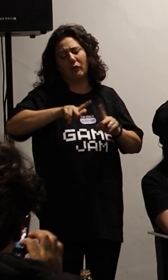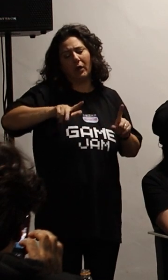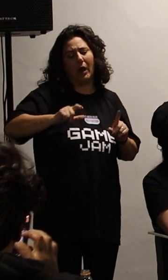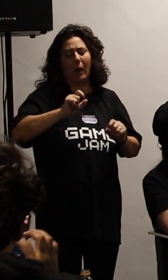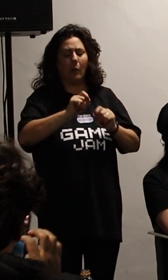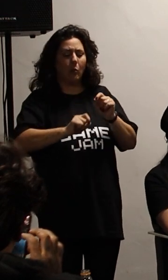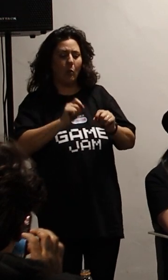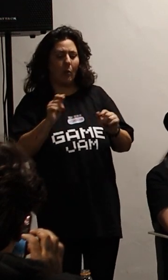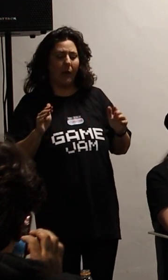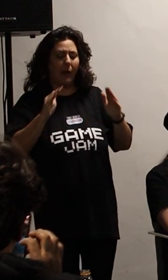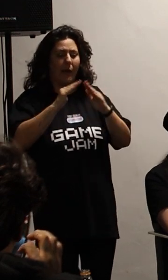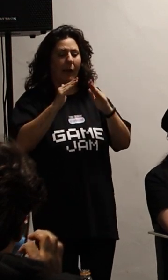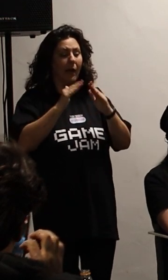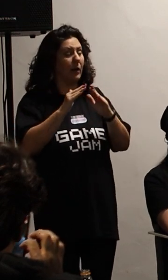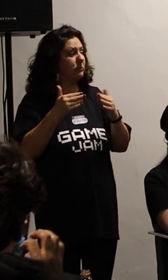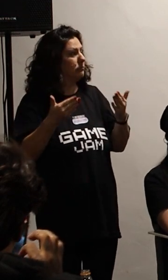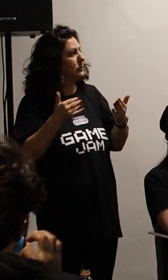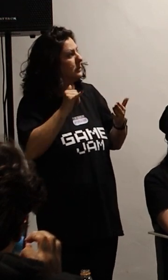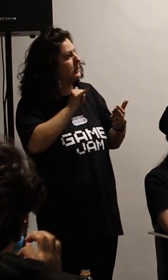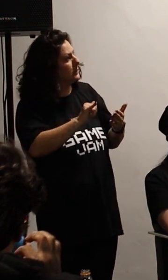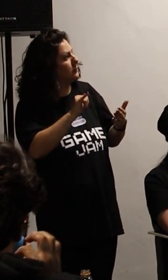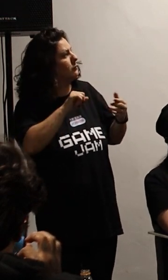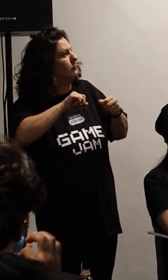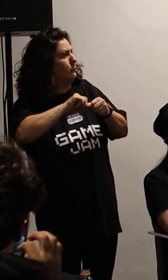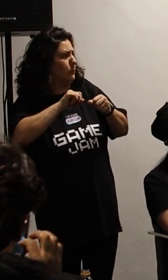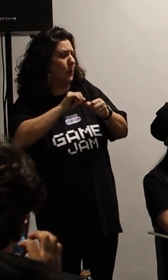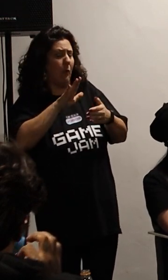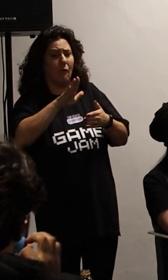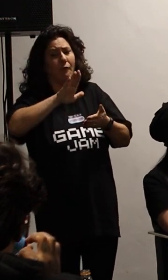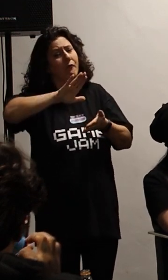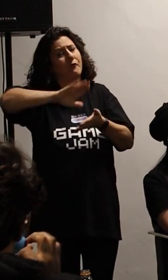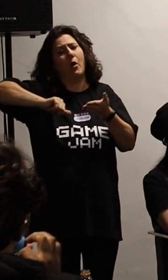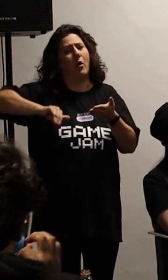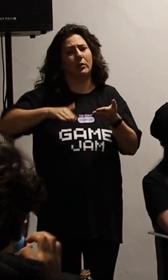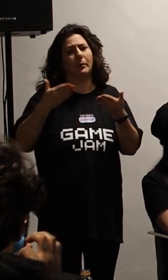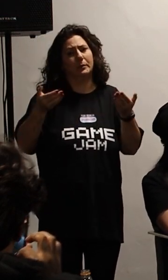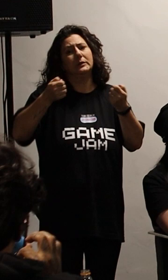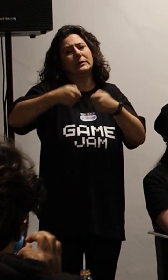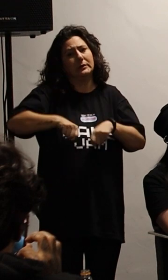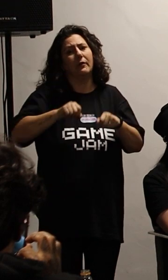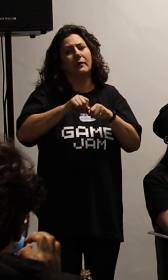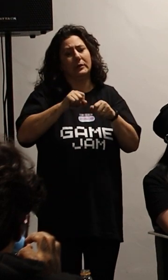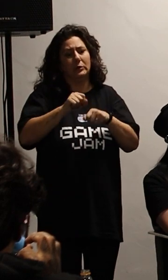eu não vou fazer, hoje eu vou fazer. Não, se você não fizer, você está fora da Game Jam, você é eliminado,